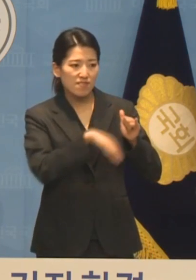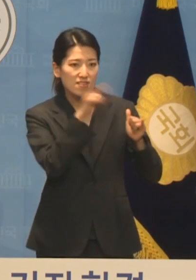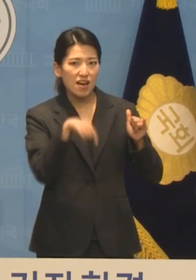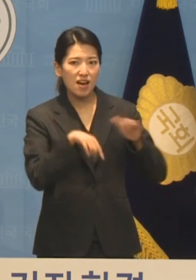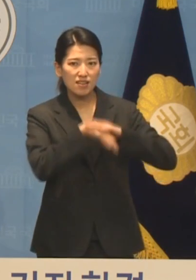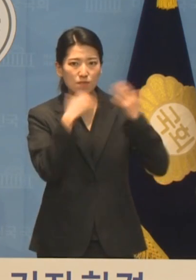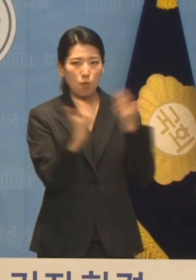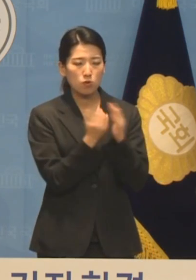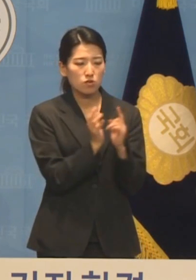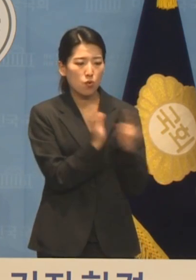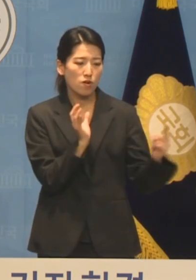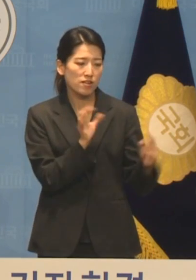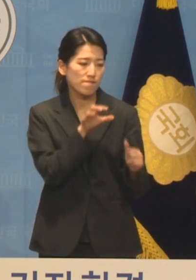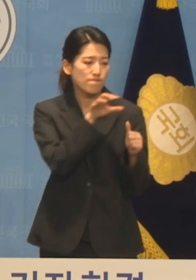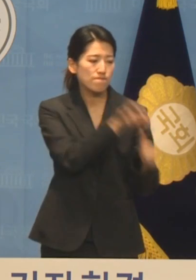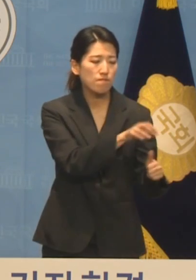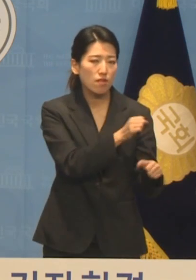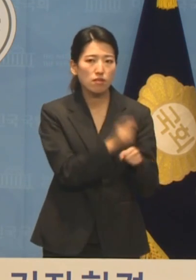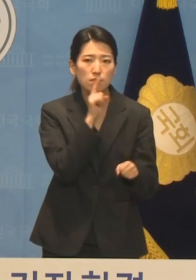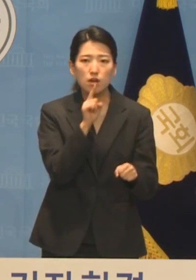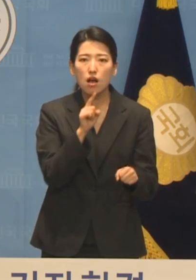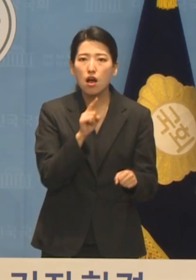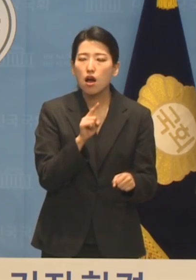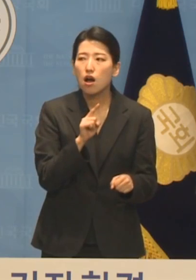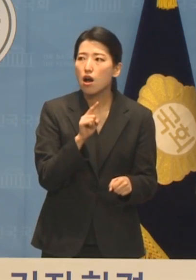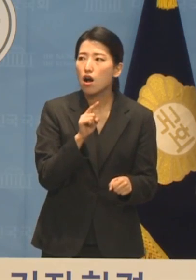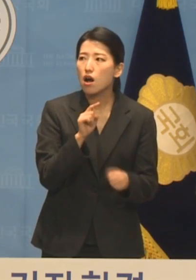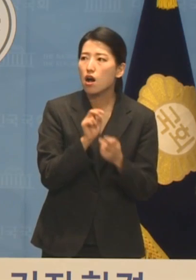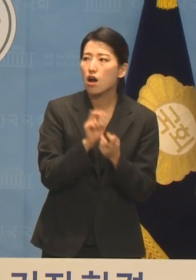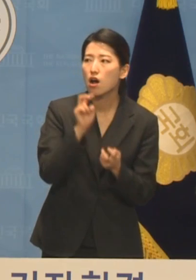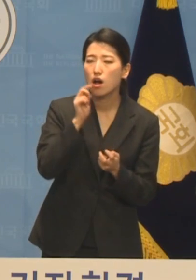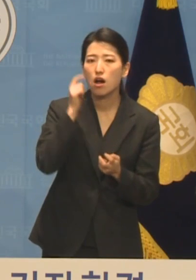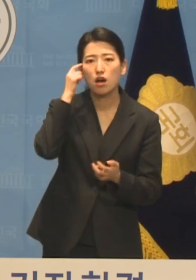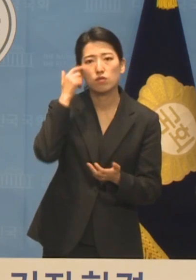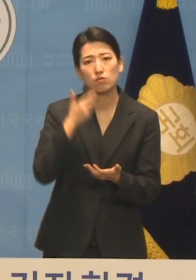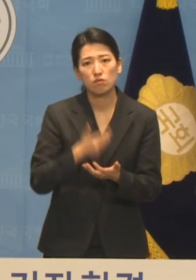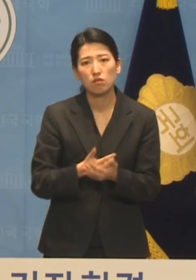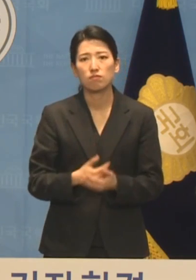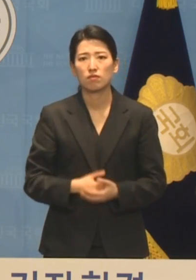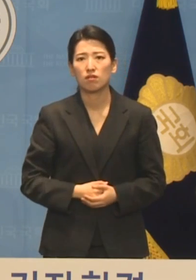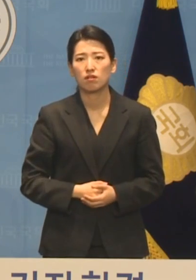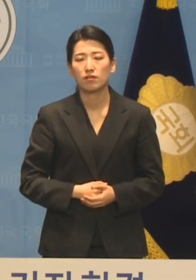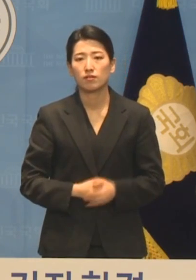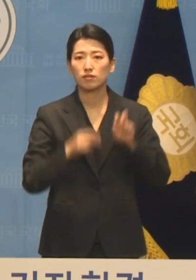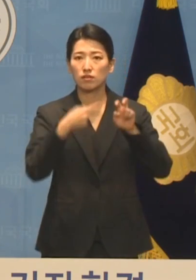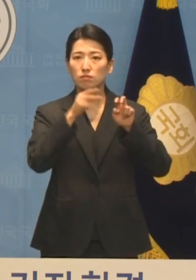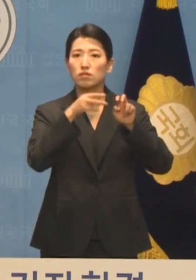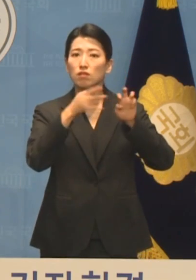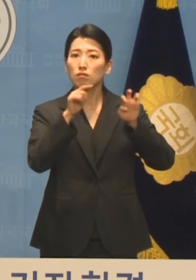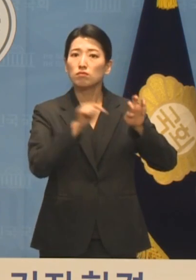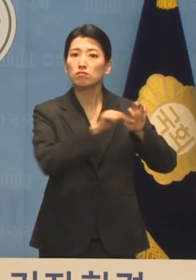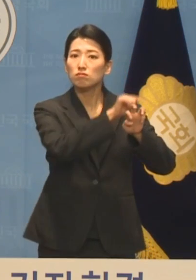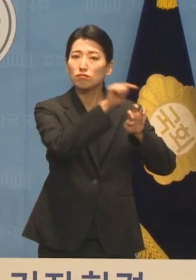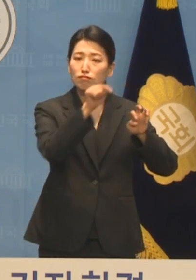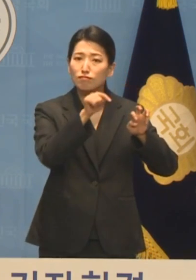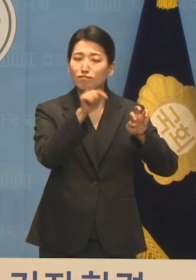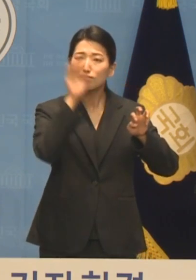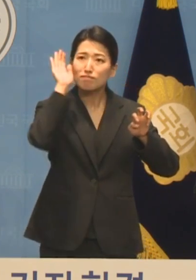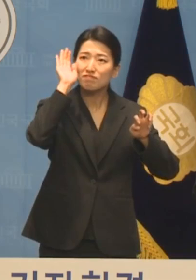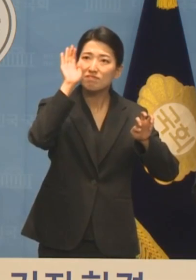고립시키겠다는 말씀에 경악하지 않을 수 없습니다. 2030 젊은 청년들이 대한민국의